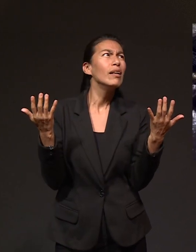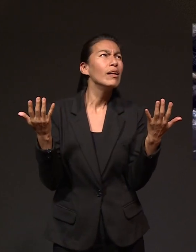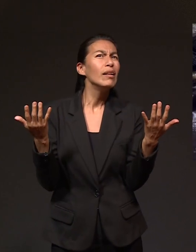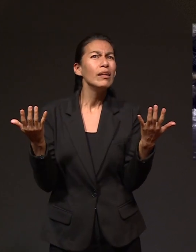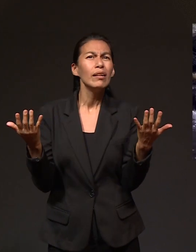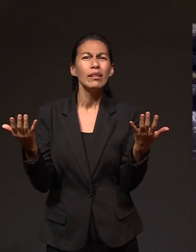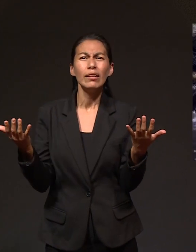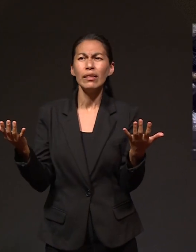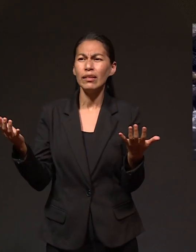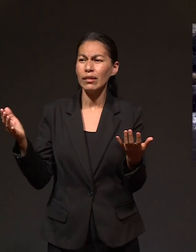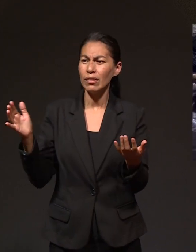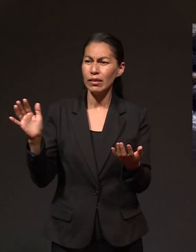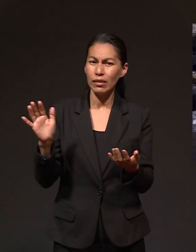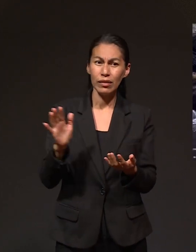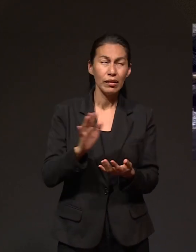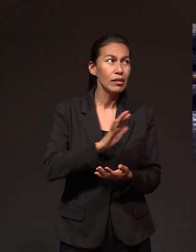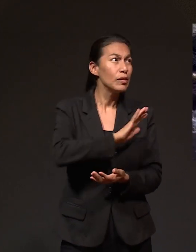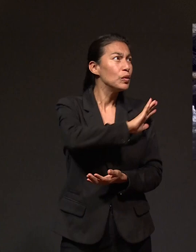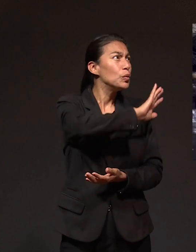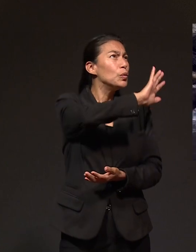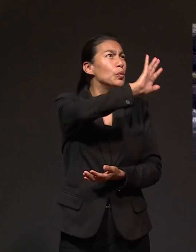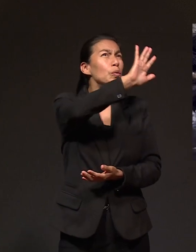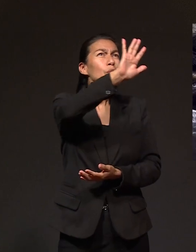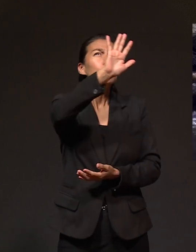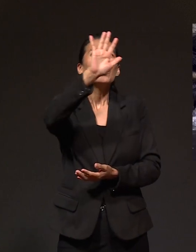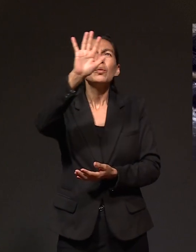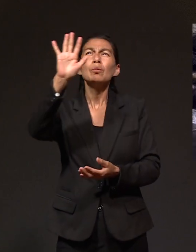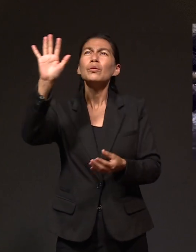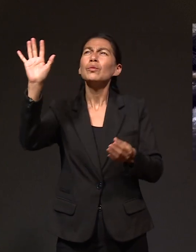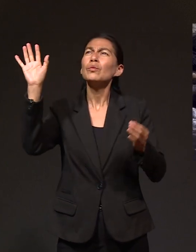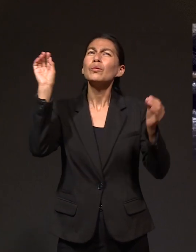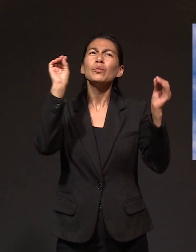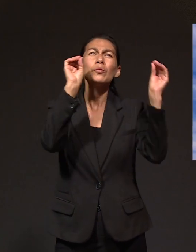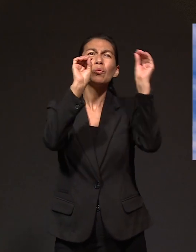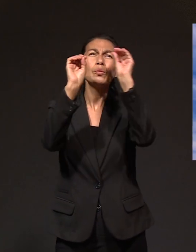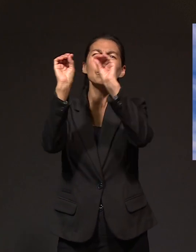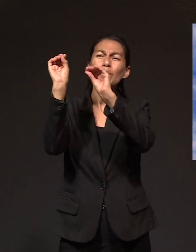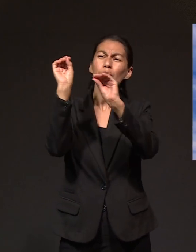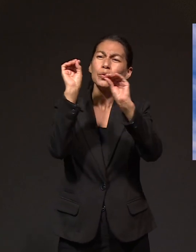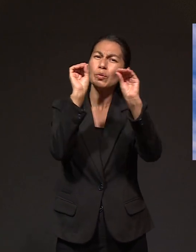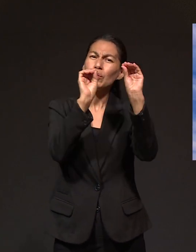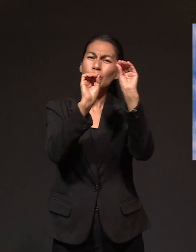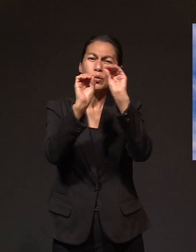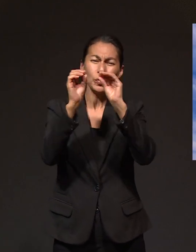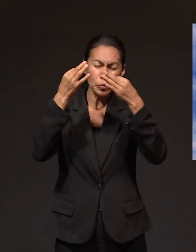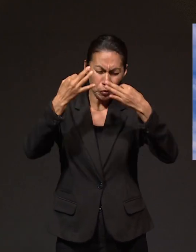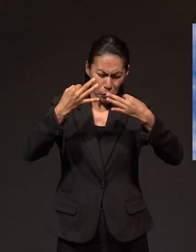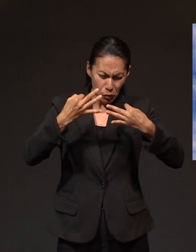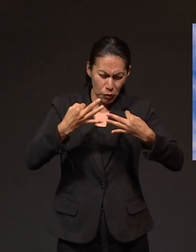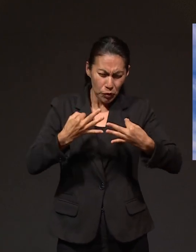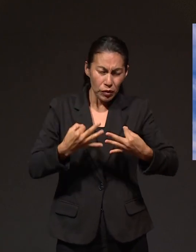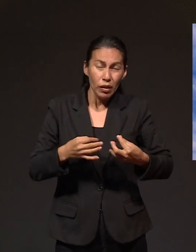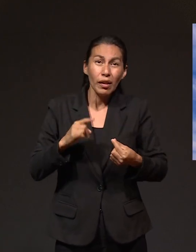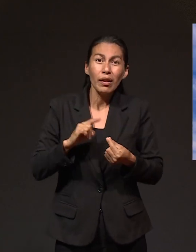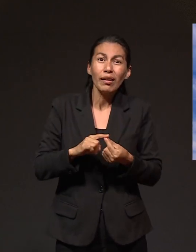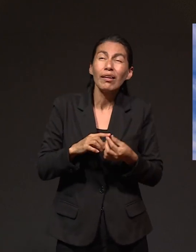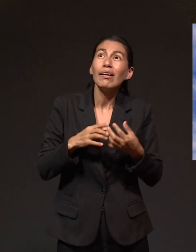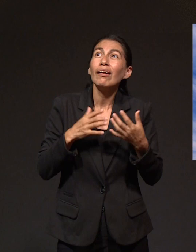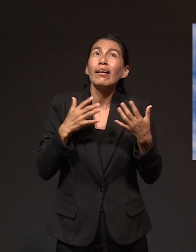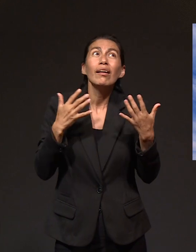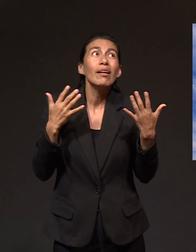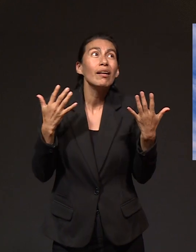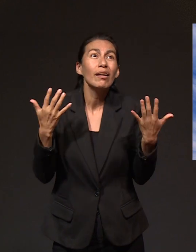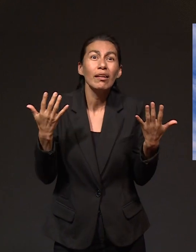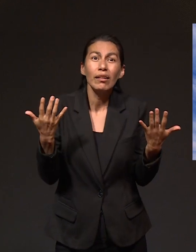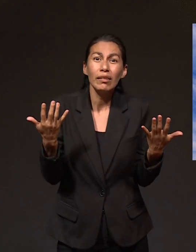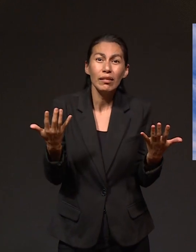¿Quién ordenó sus medidas y le extendió cordel?